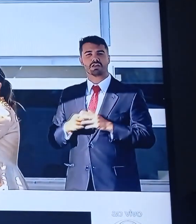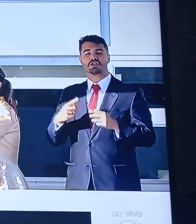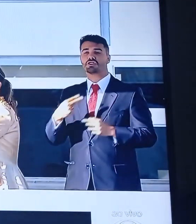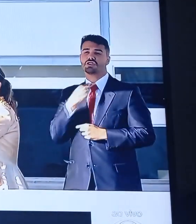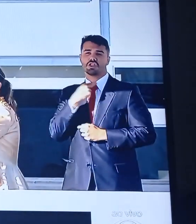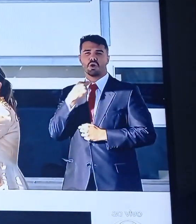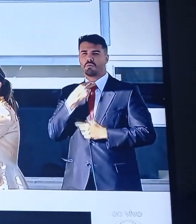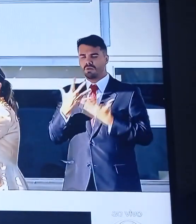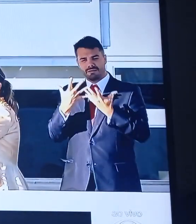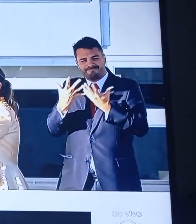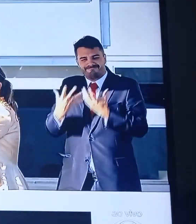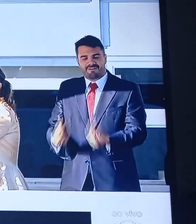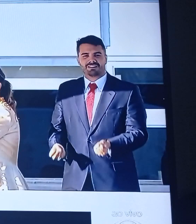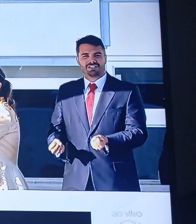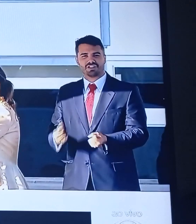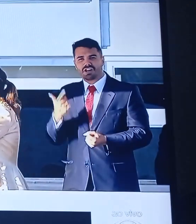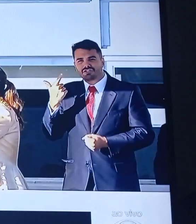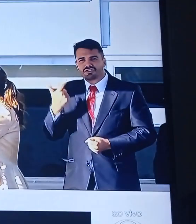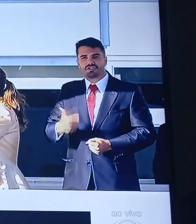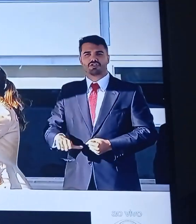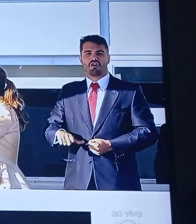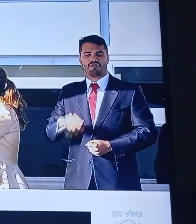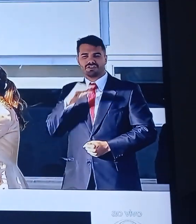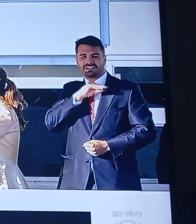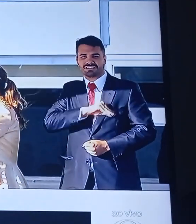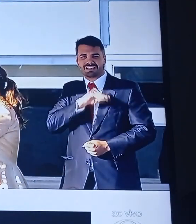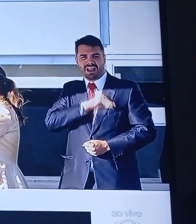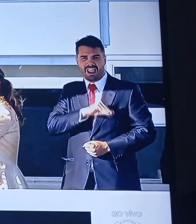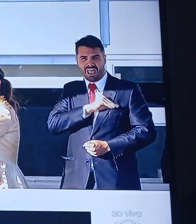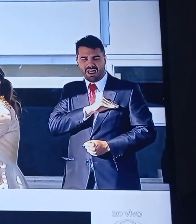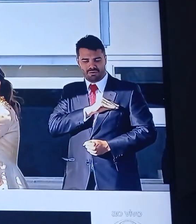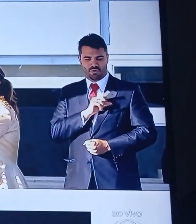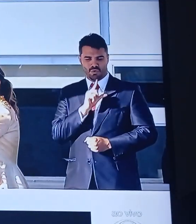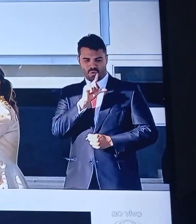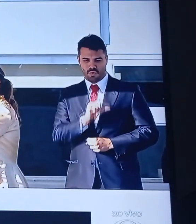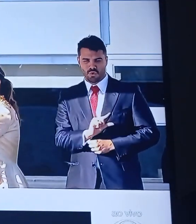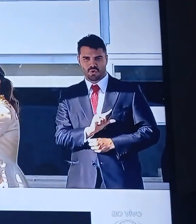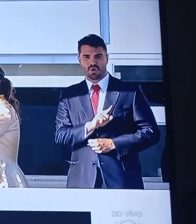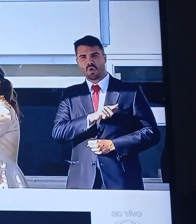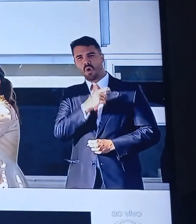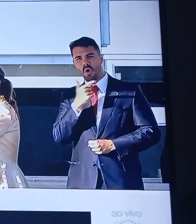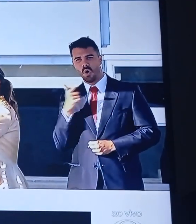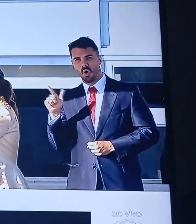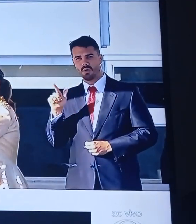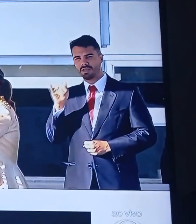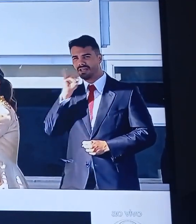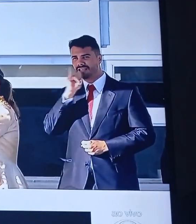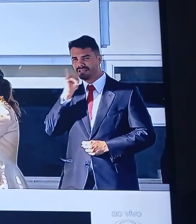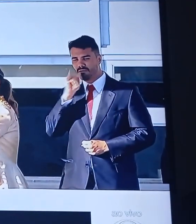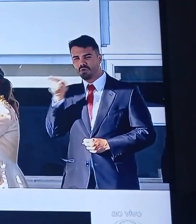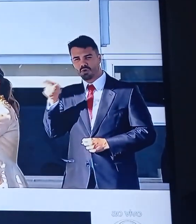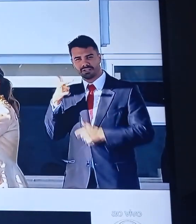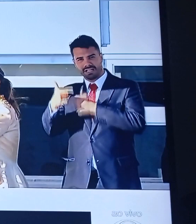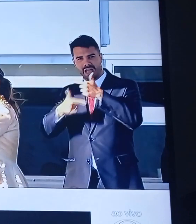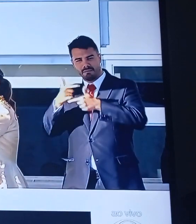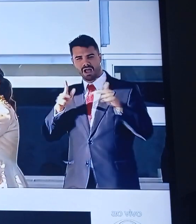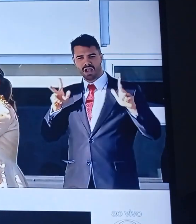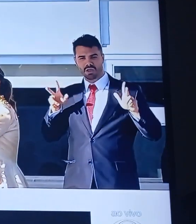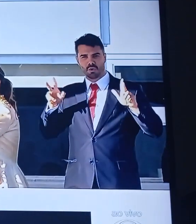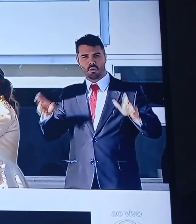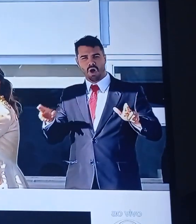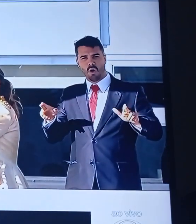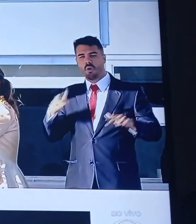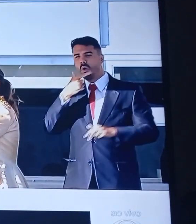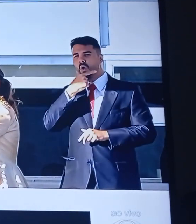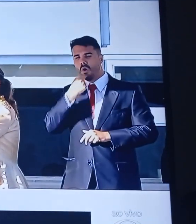que continue a receber salários inferiores aos dos homens, quando no exercício de uma mesma função, elas